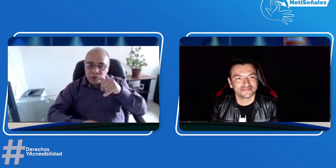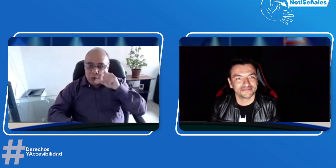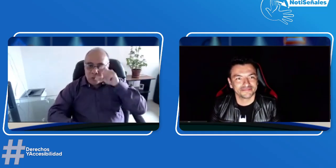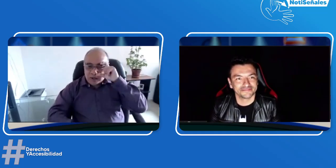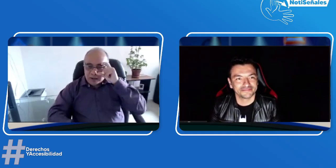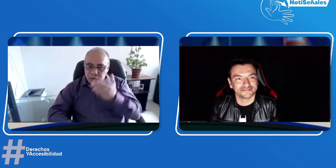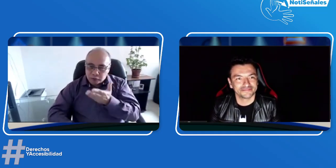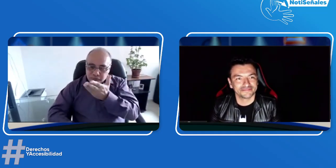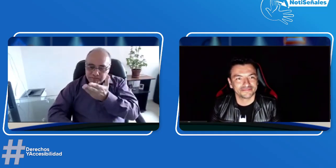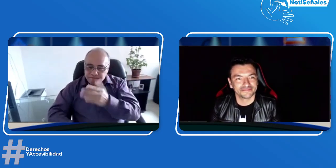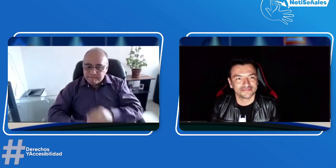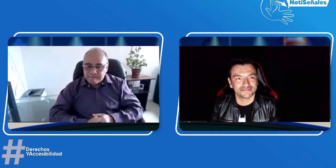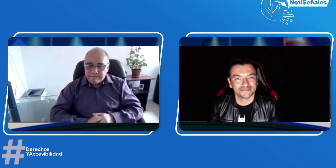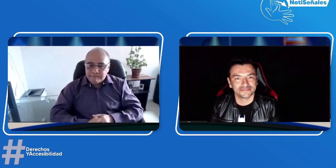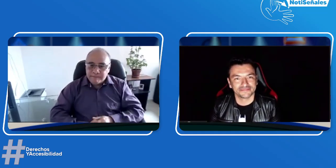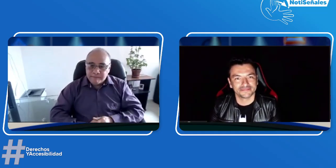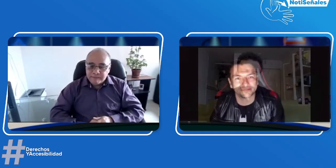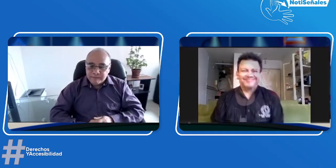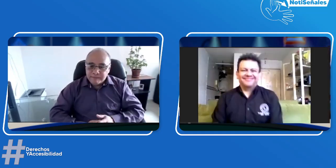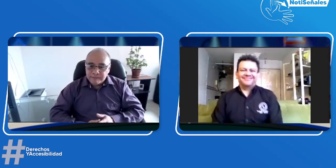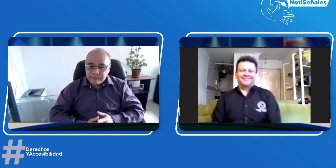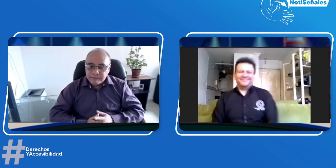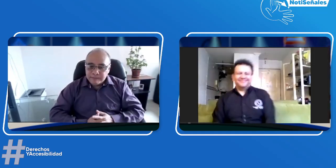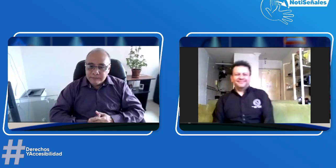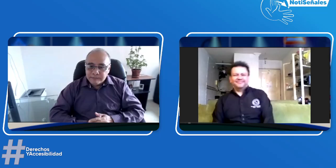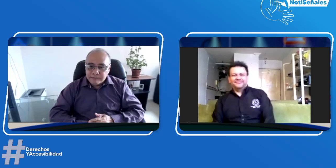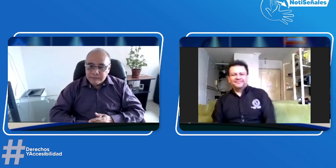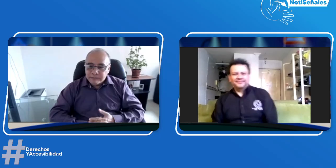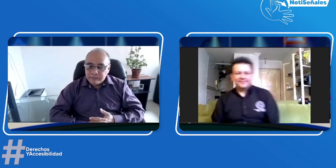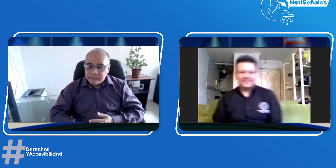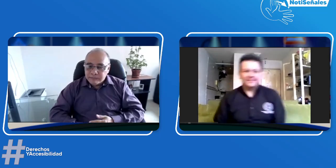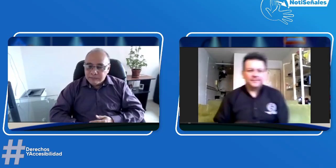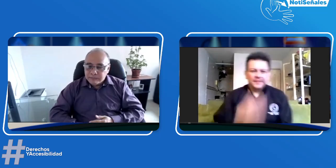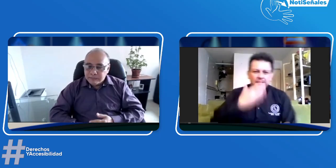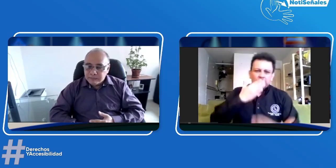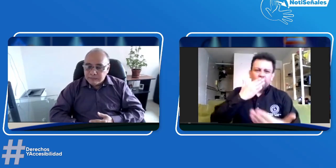Daniel. Daniel, y ahora Juan Carlos.